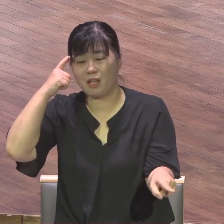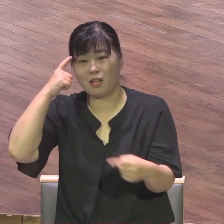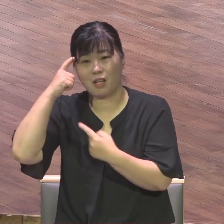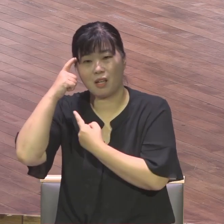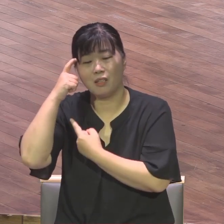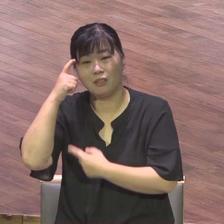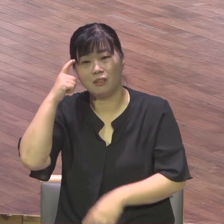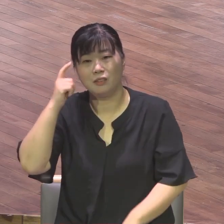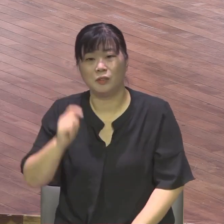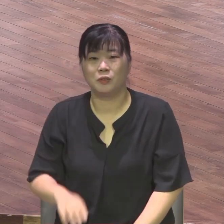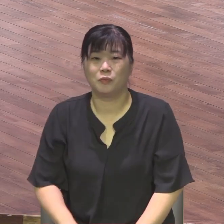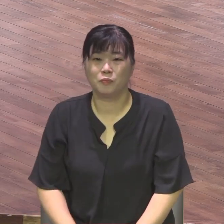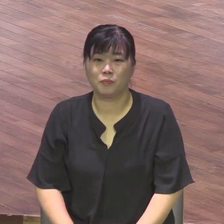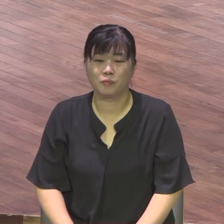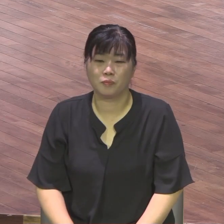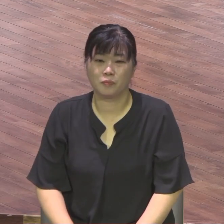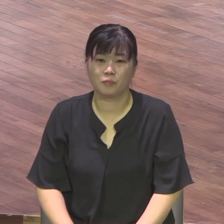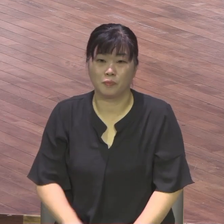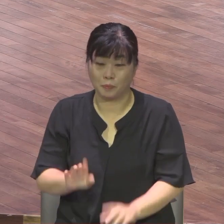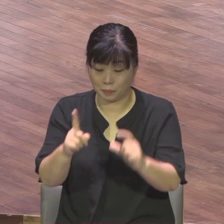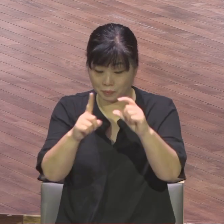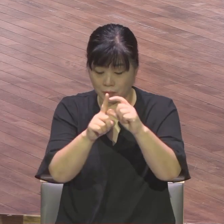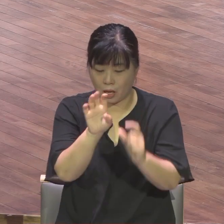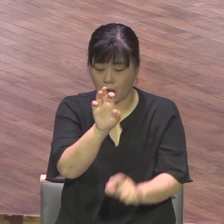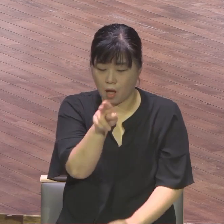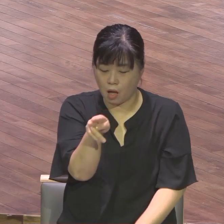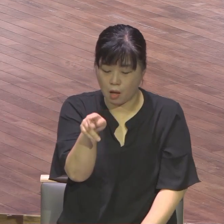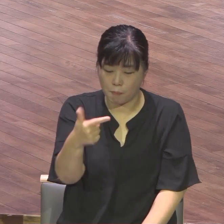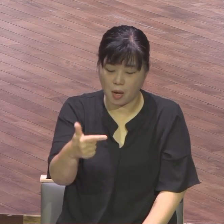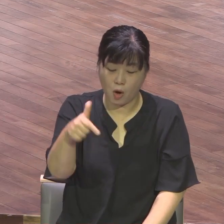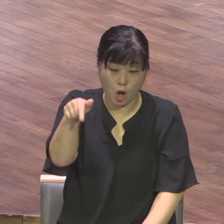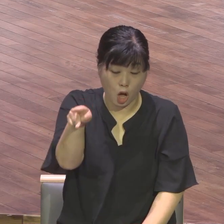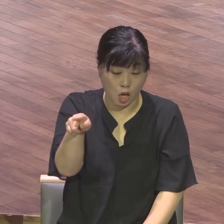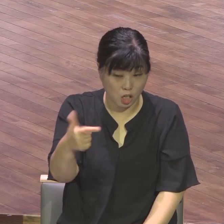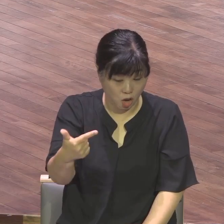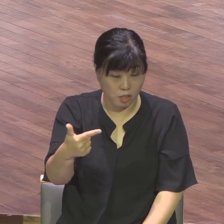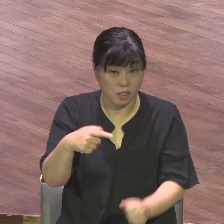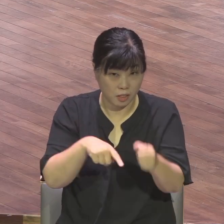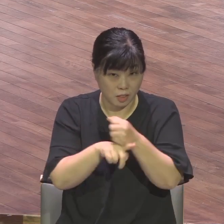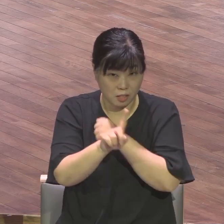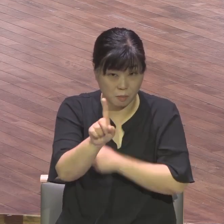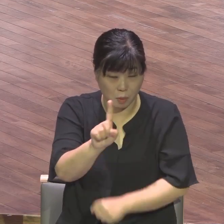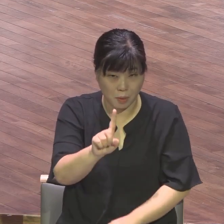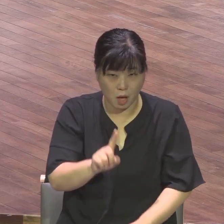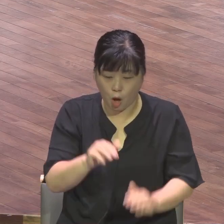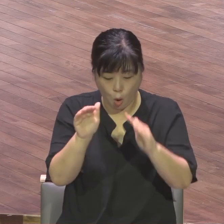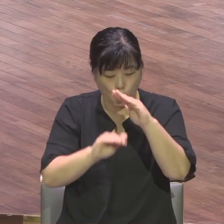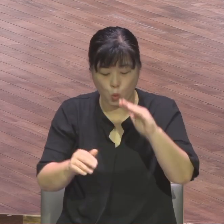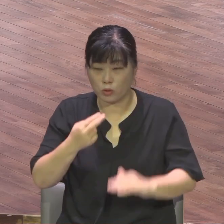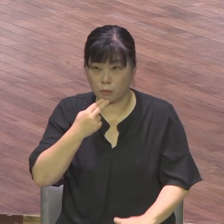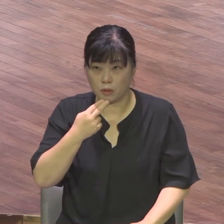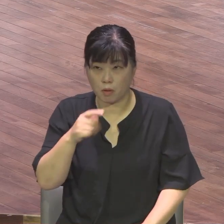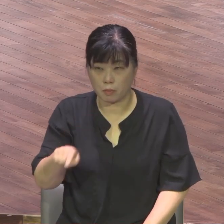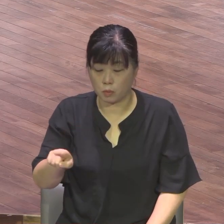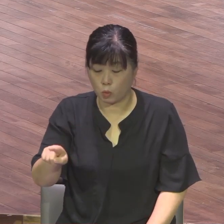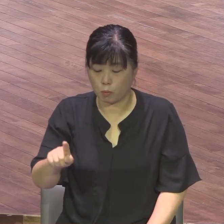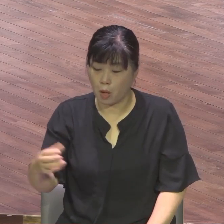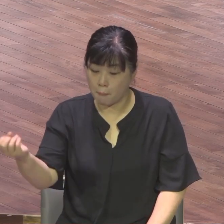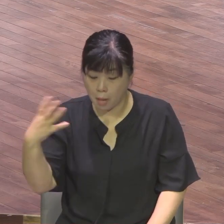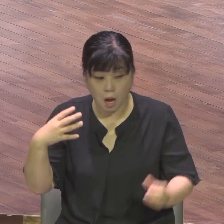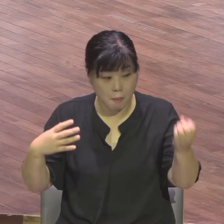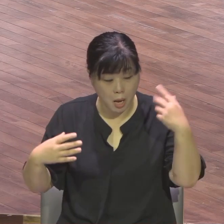있었어요. 그러니까 이 편견이란 말은요, 공정하지 못하고 한쪽으로 치우친 생각, 이게